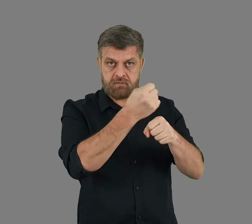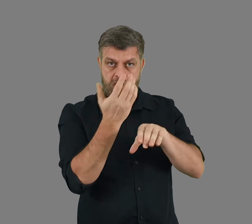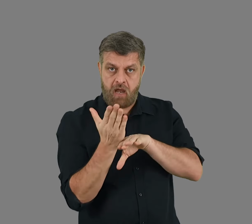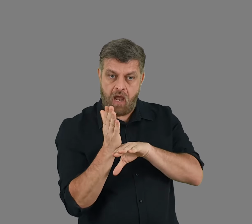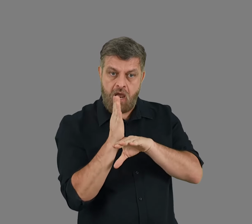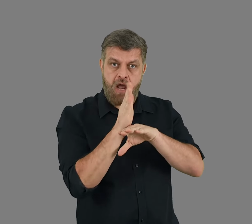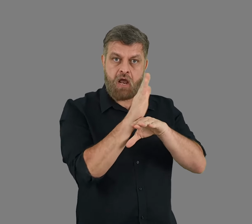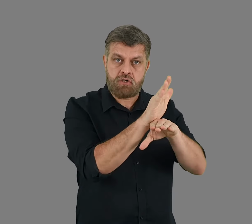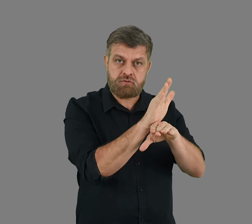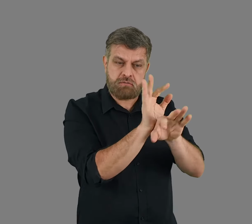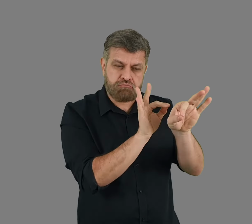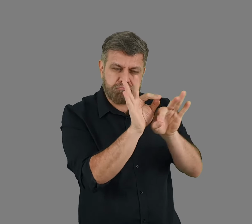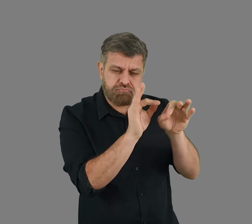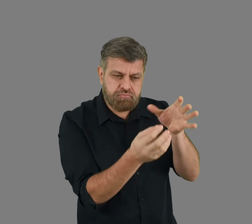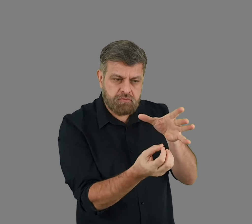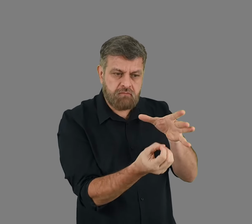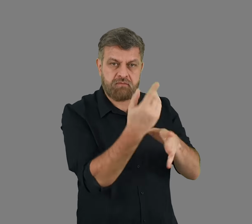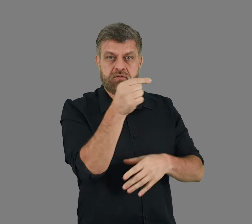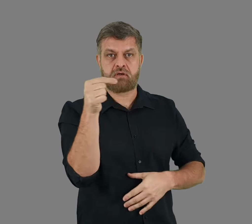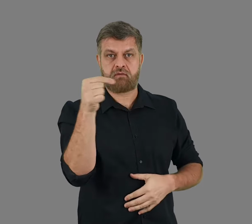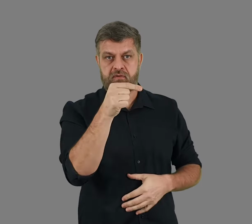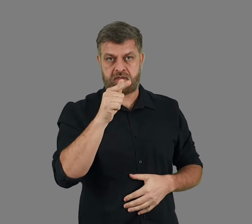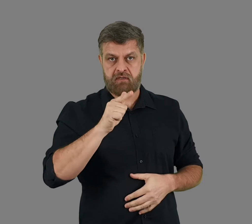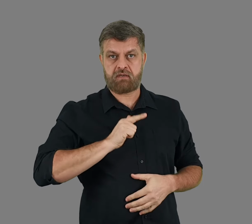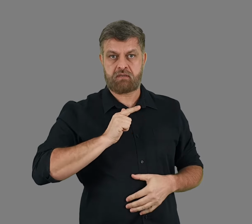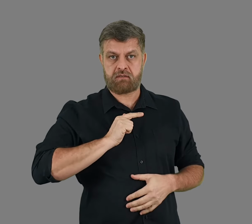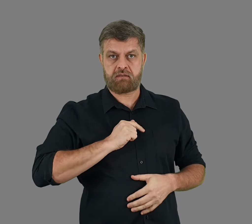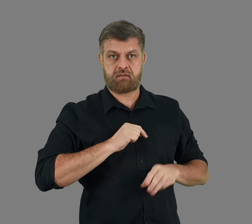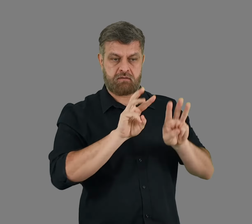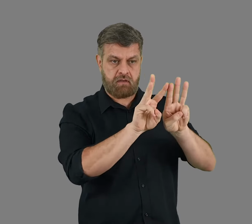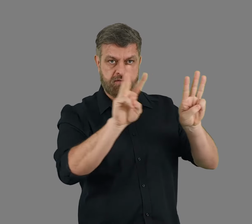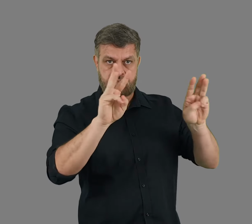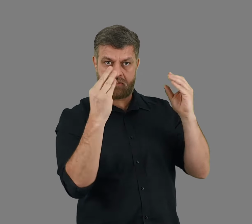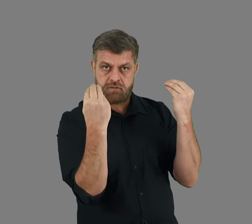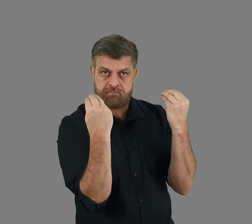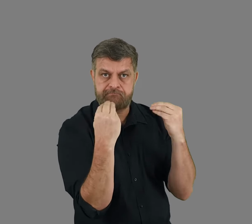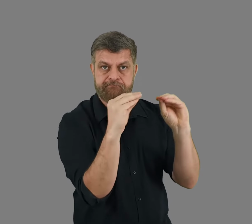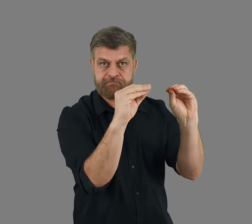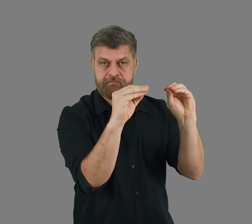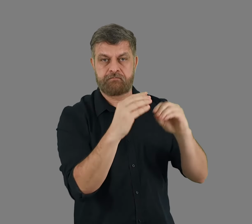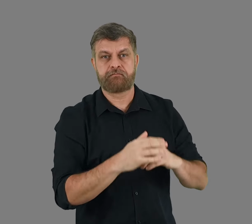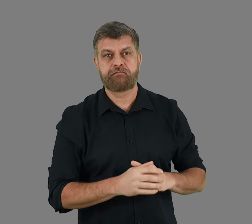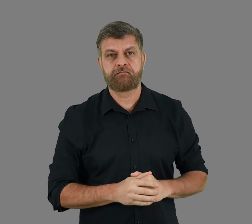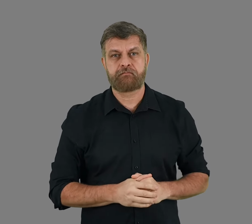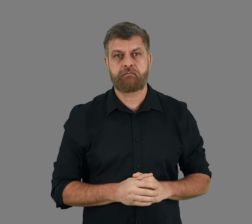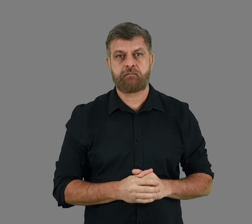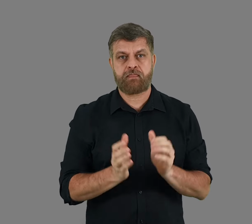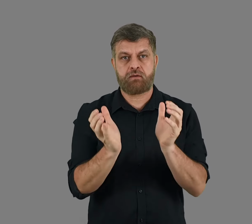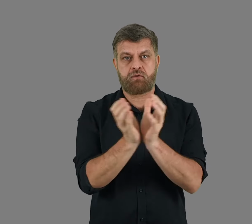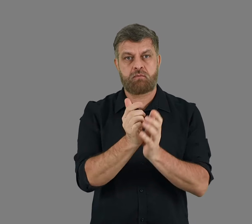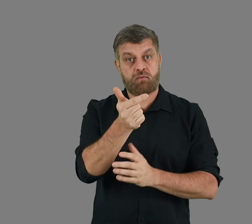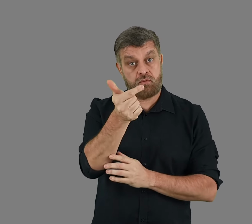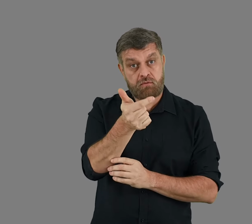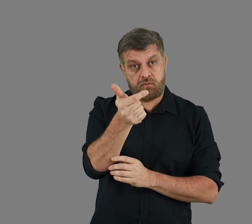da SUCAMP e que deverão constar na página eletrônica oficial da associação. 2.